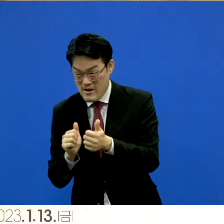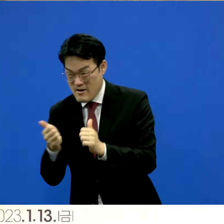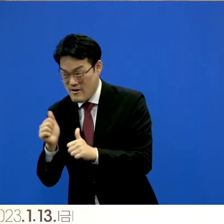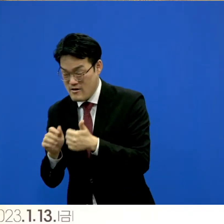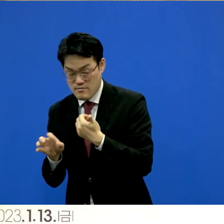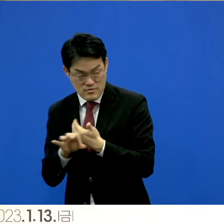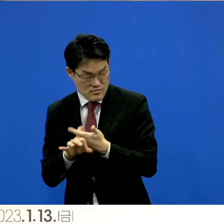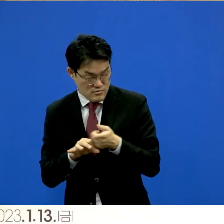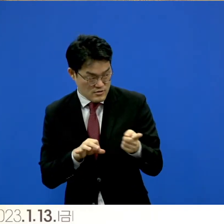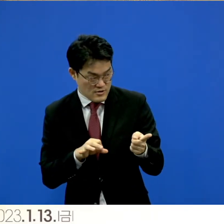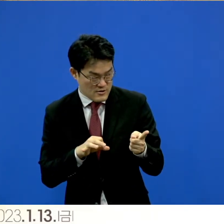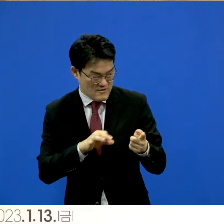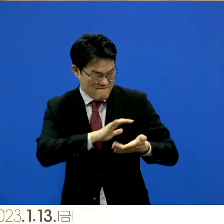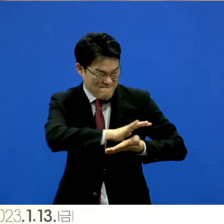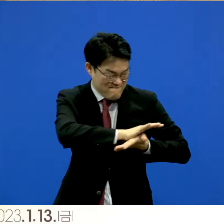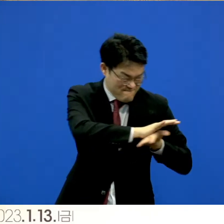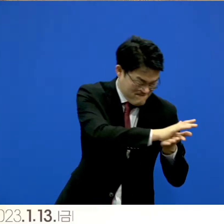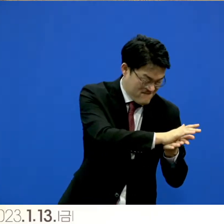구조.